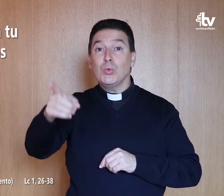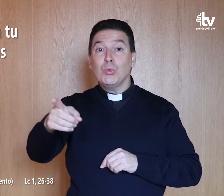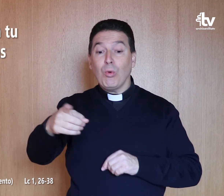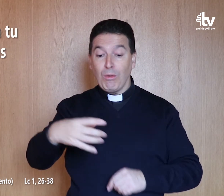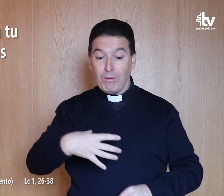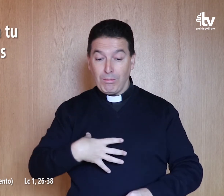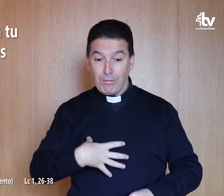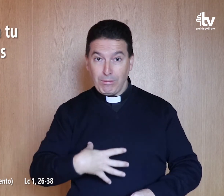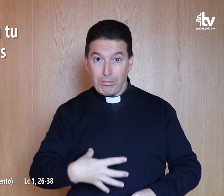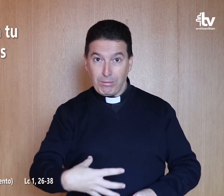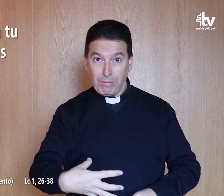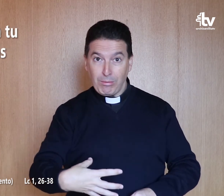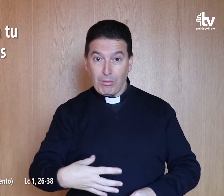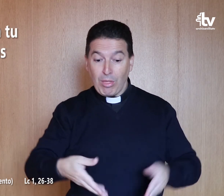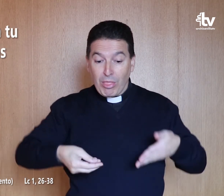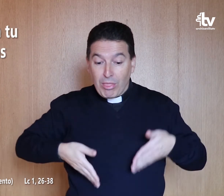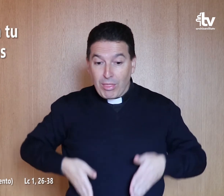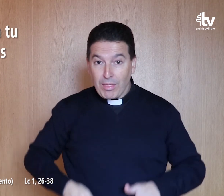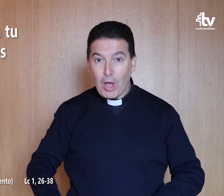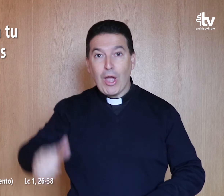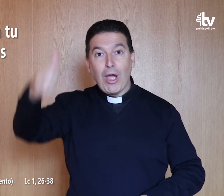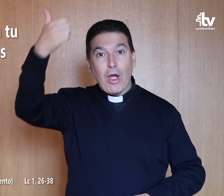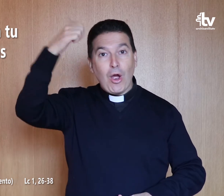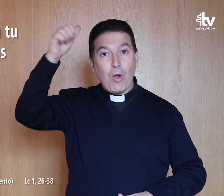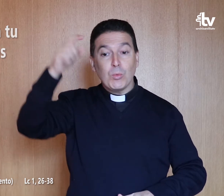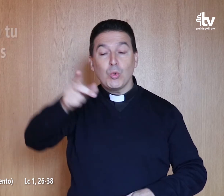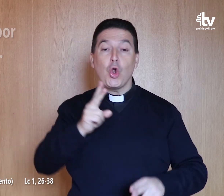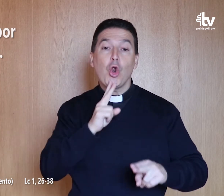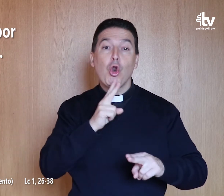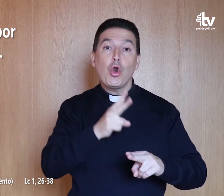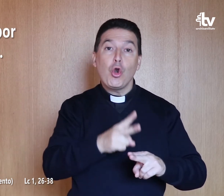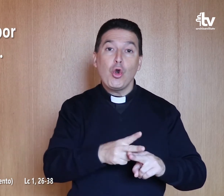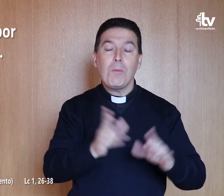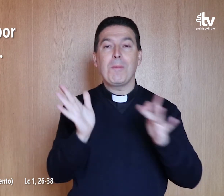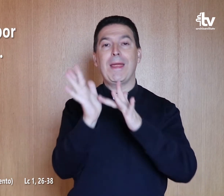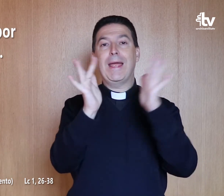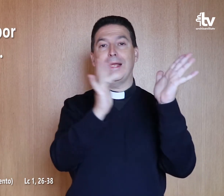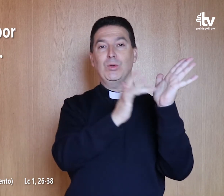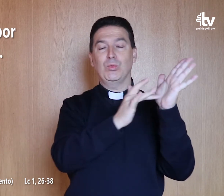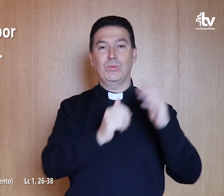Concebirás en tu vientre y darás a luz un hijo y le pondrás por nombre Jesús.